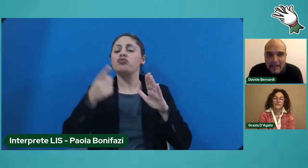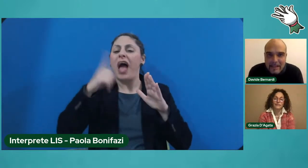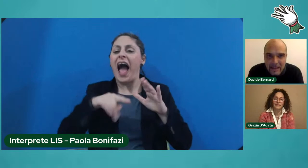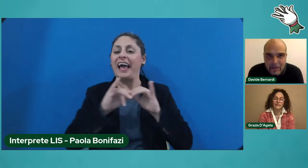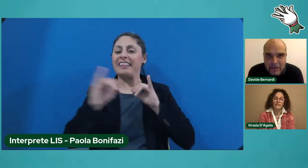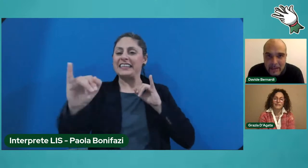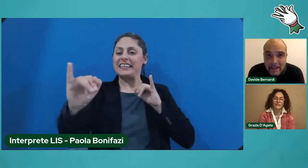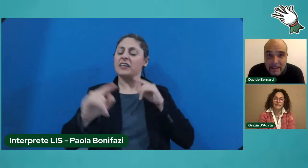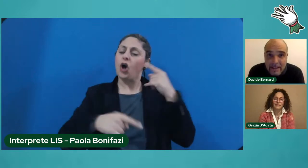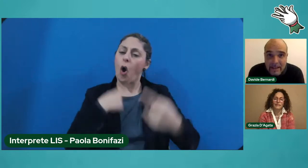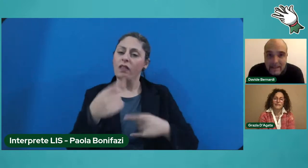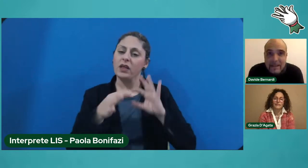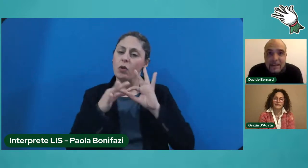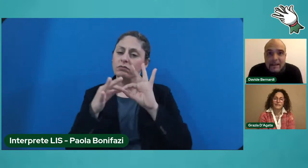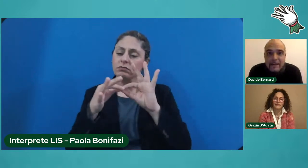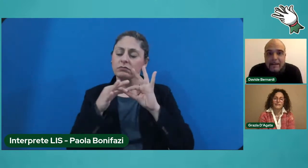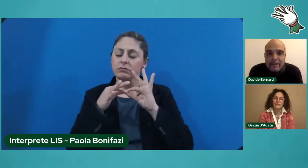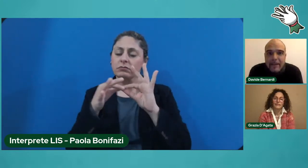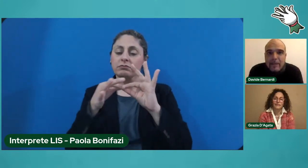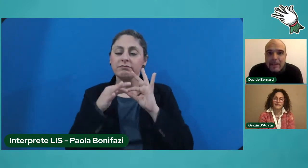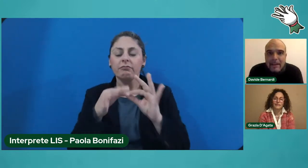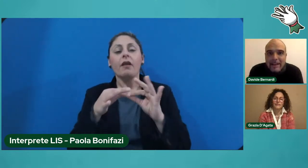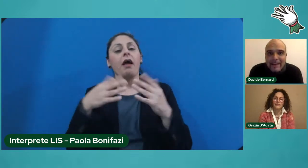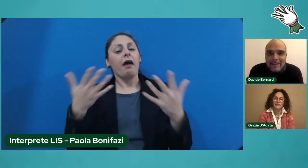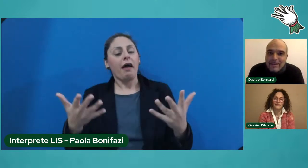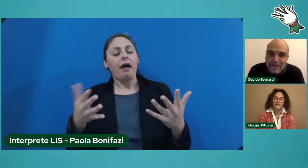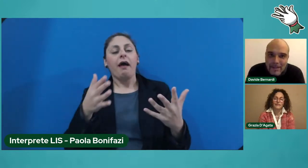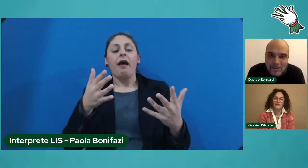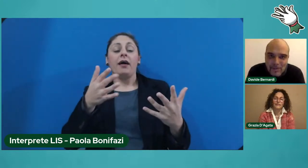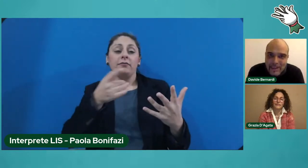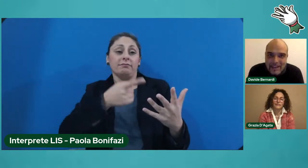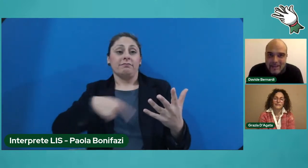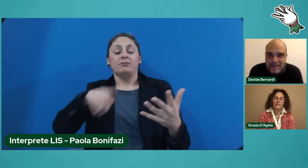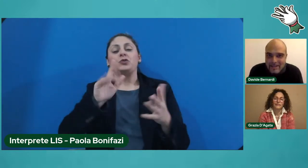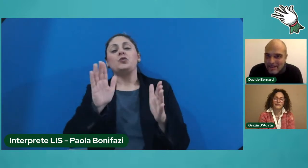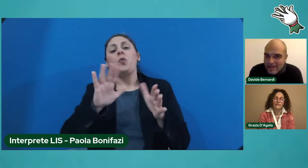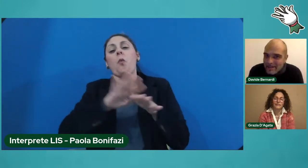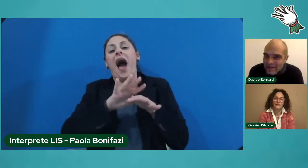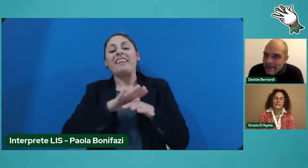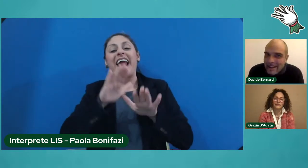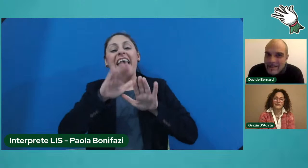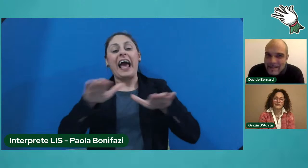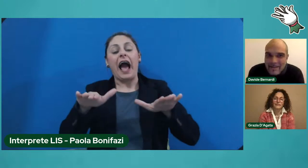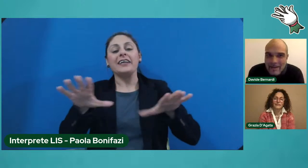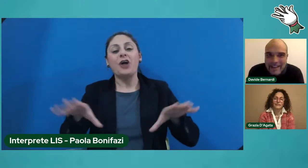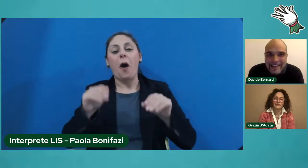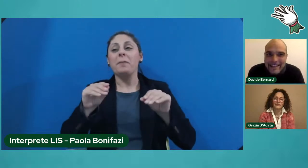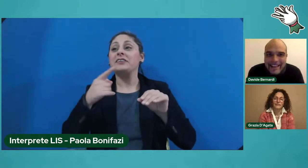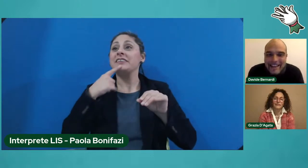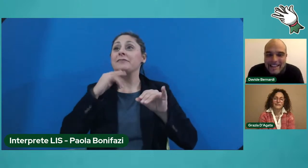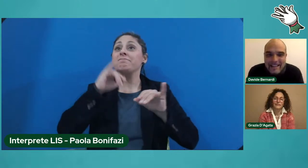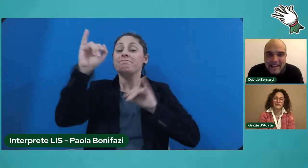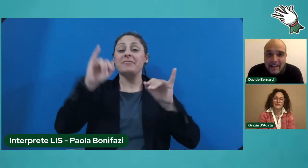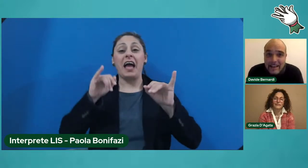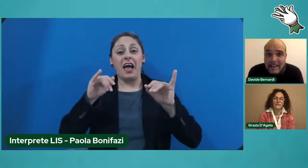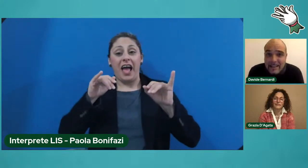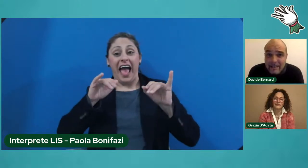E quindi si sono aggiunti alla nostra squadra di ragazzi, anche ragazzi che vengono dalla Calabria, dalla